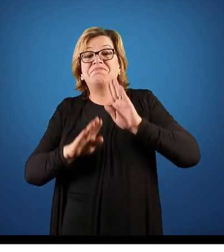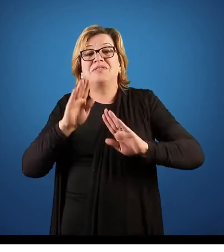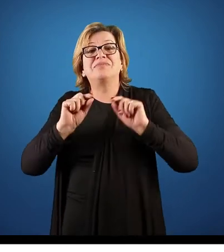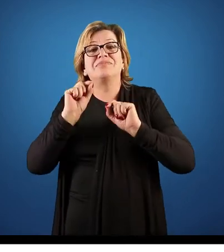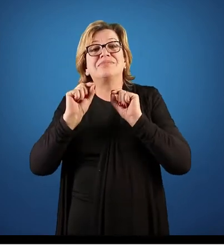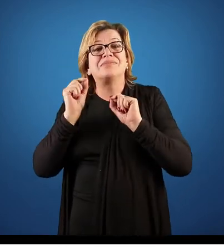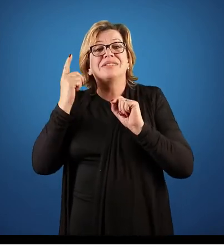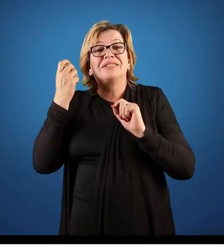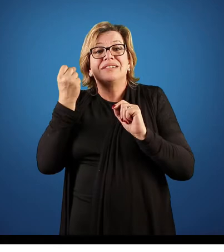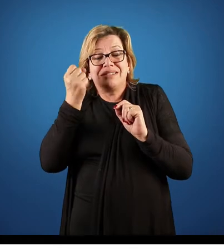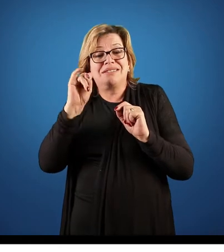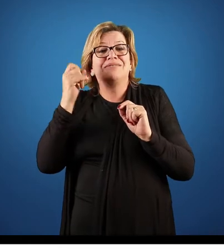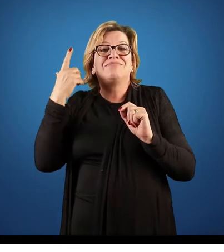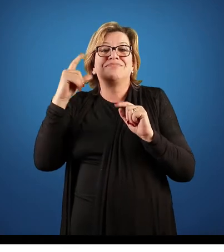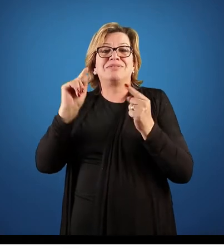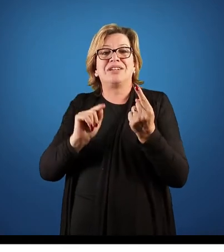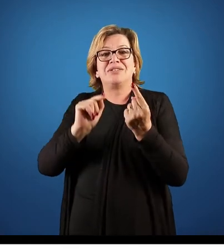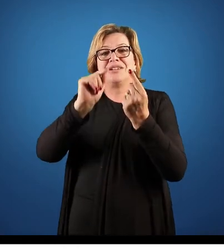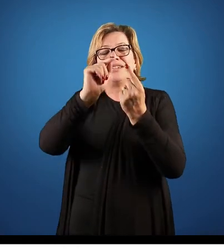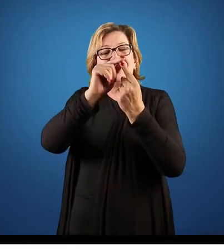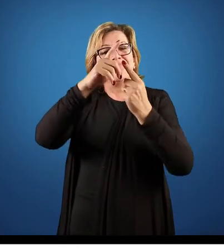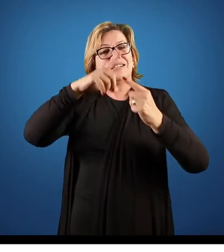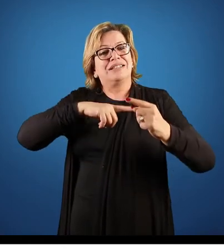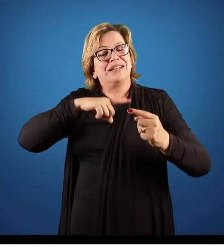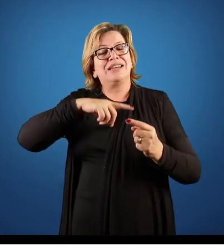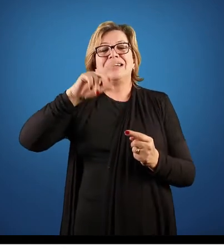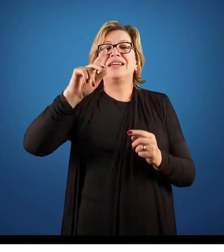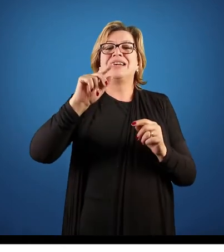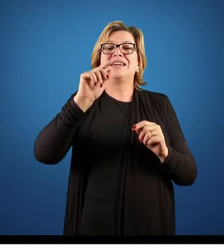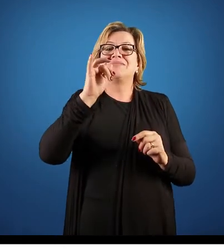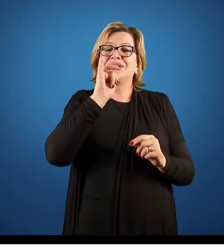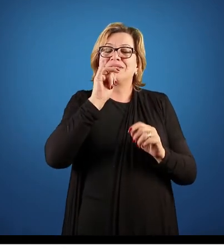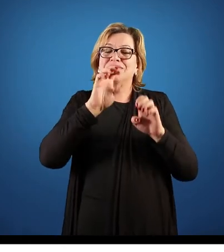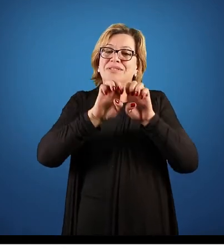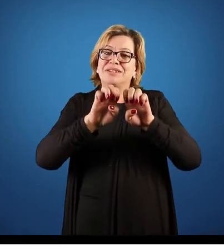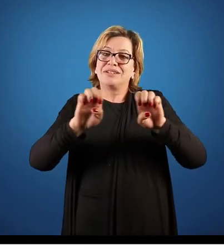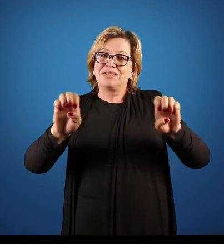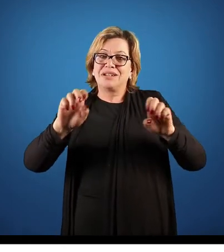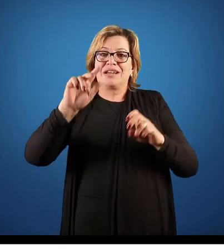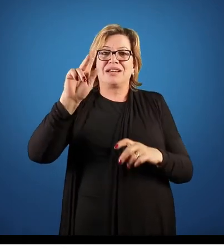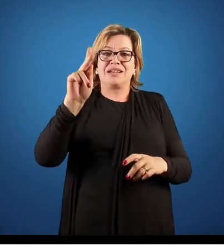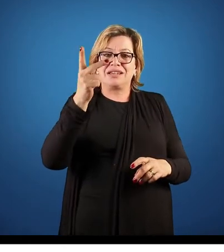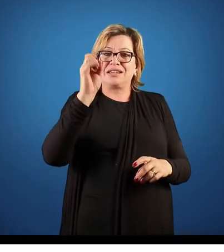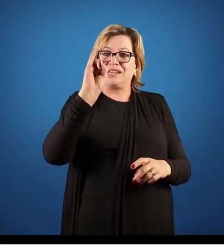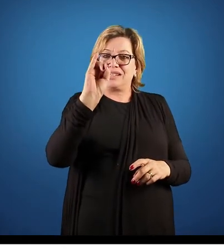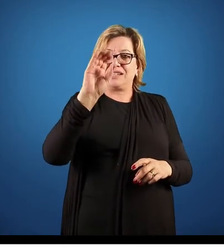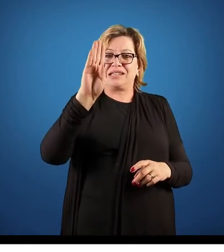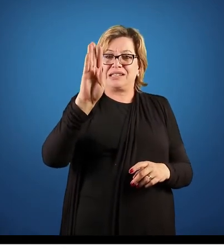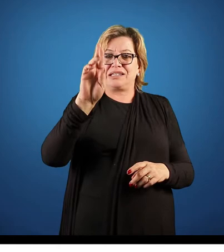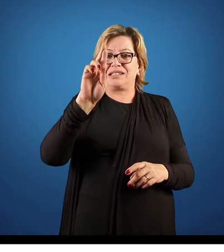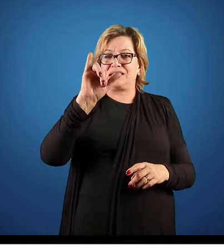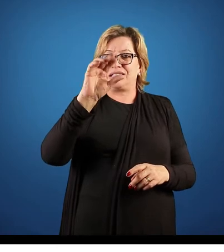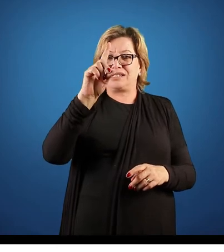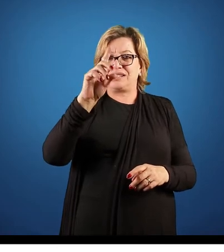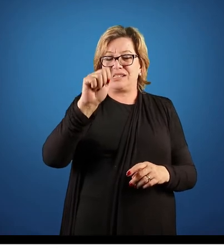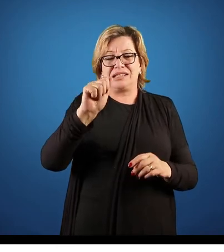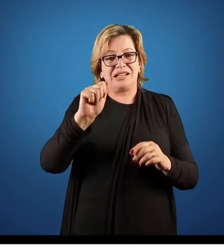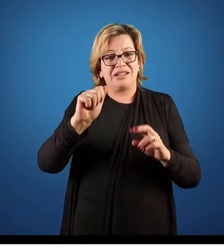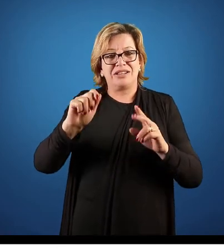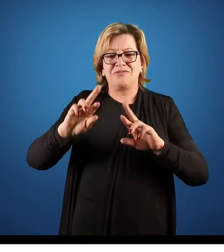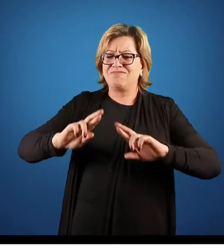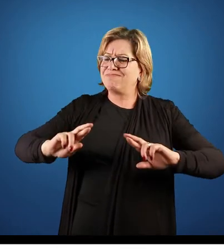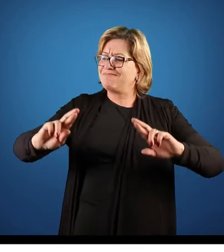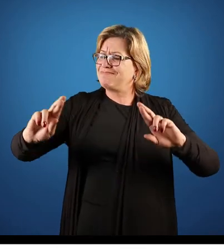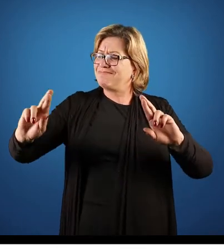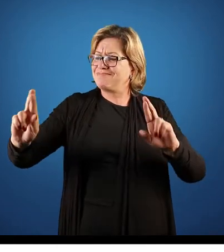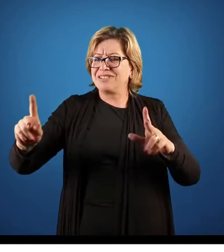tá atingindo seus objetivos existe aquela híbrida parte dos meus processos são uma estrutura e parte do nosso processo de trabalho dentro de uma outra